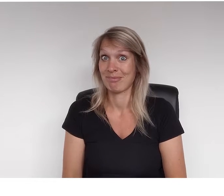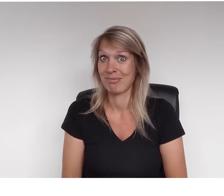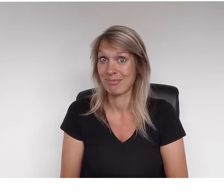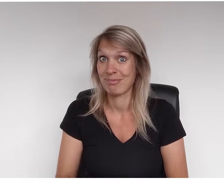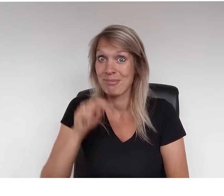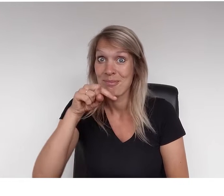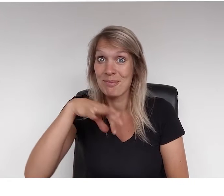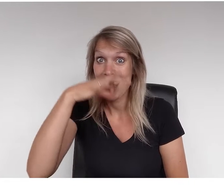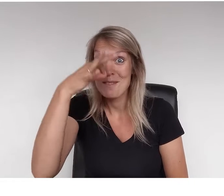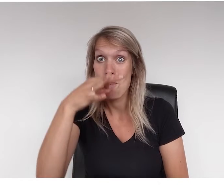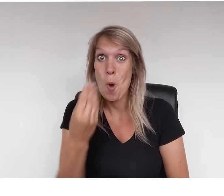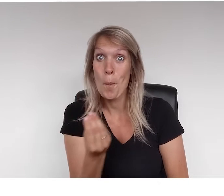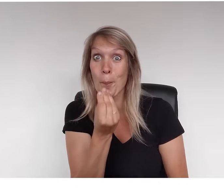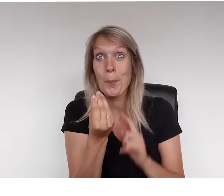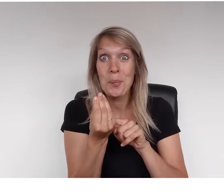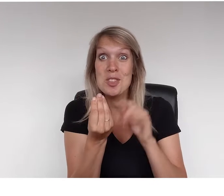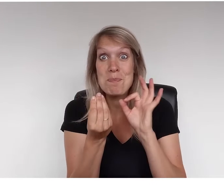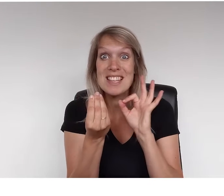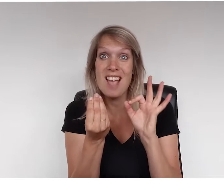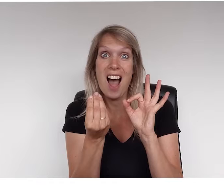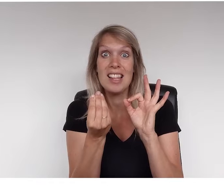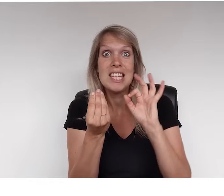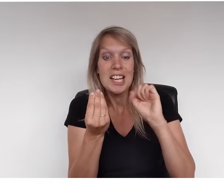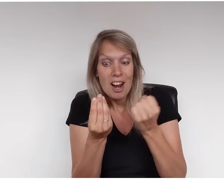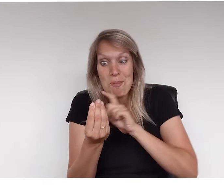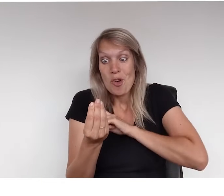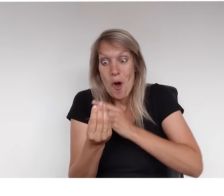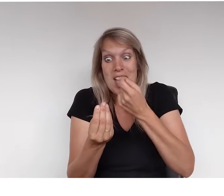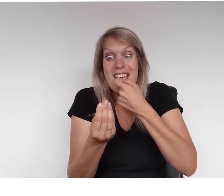Nou, deze bloem is heel speciaal. Die kan je gewoon eten.